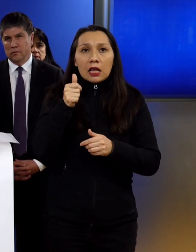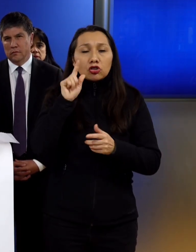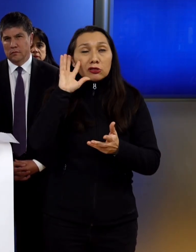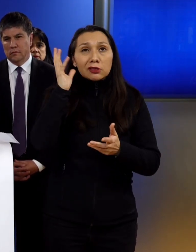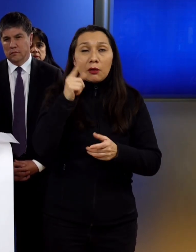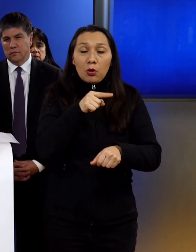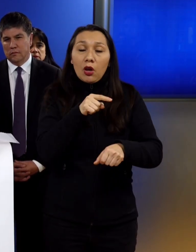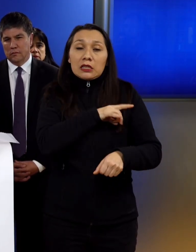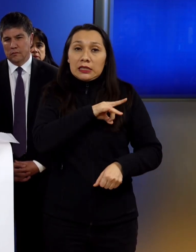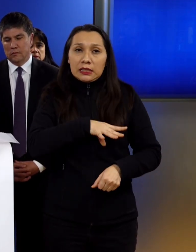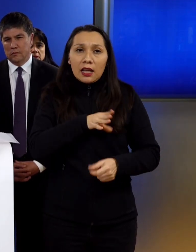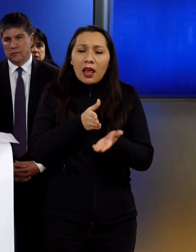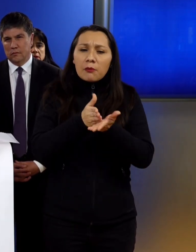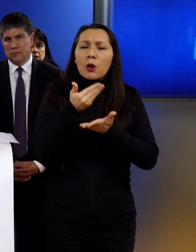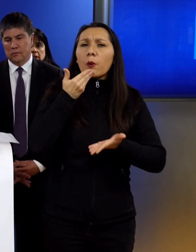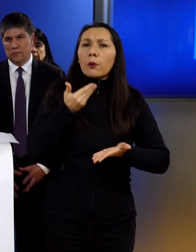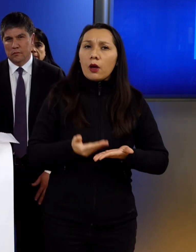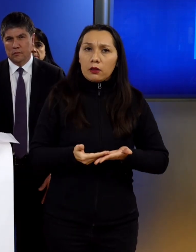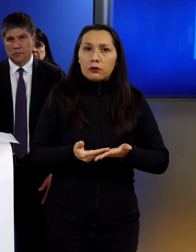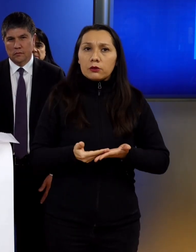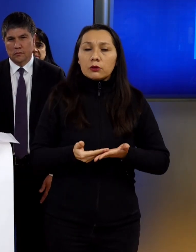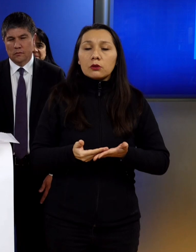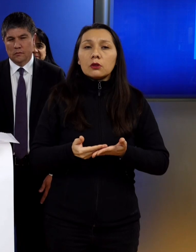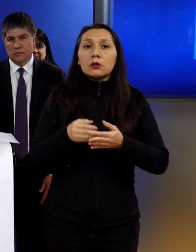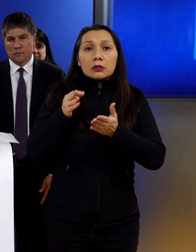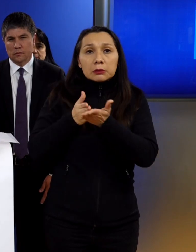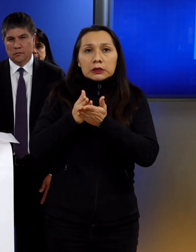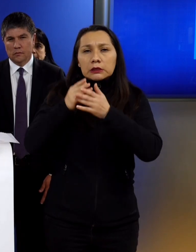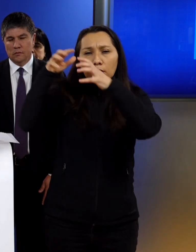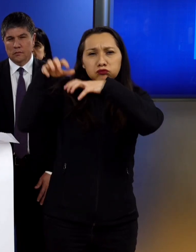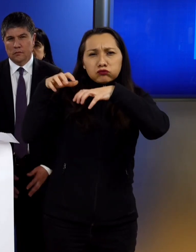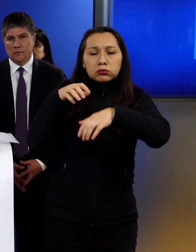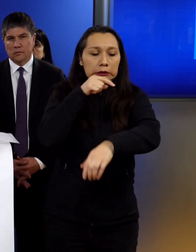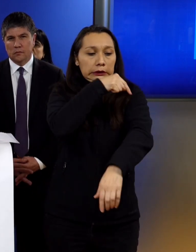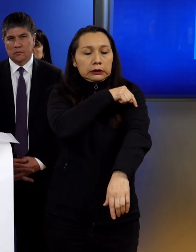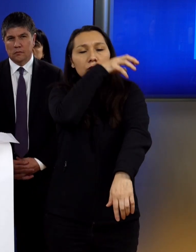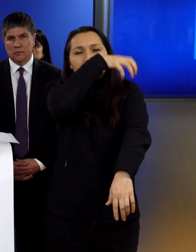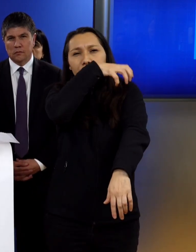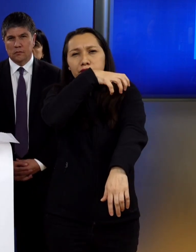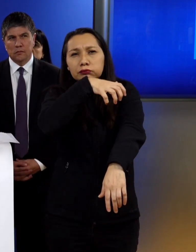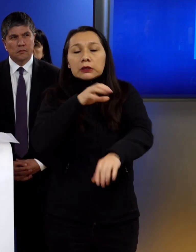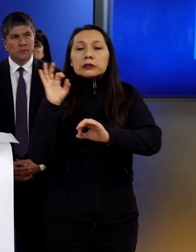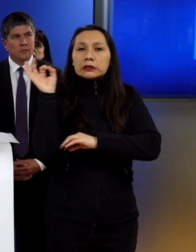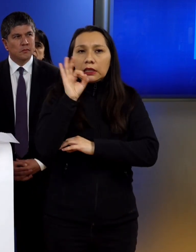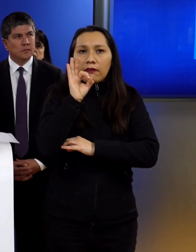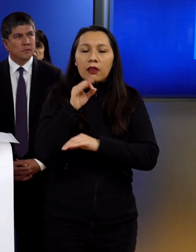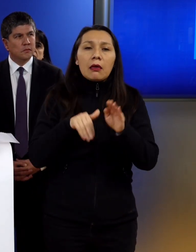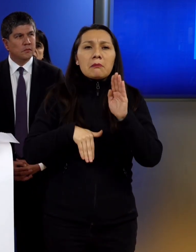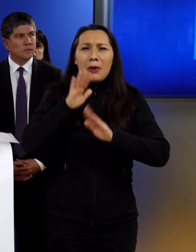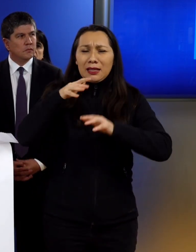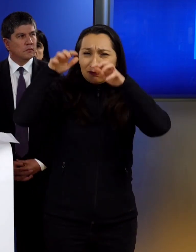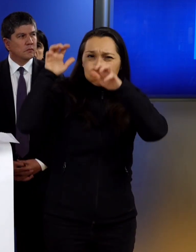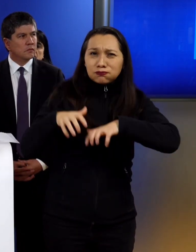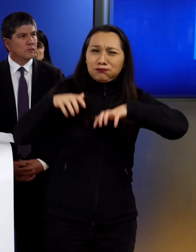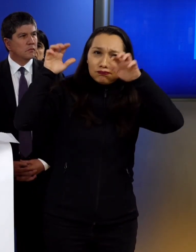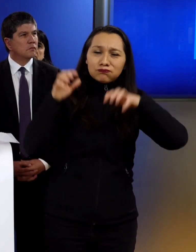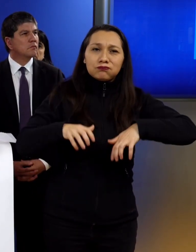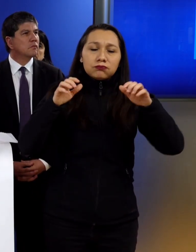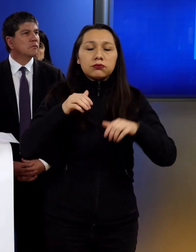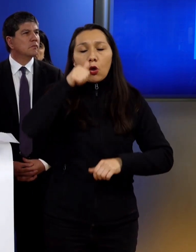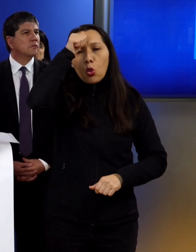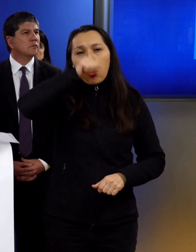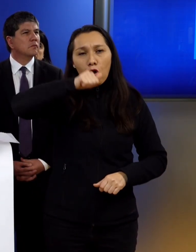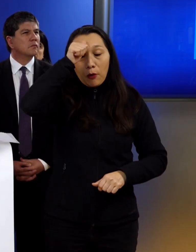Chile, este iniciaría su ingreso el día sábado para concentrar la mayor cantidad de precipitaciones durante el